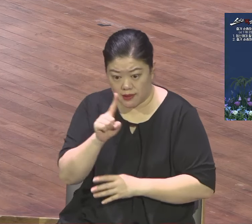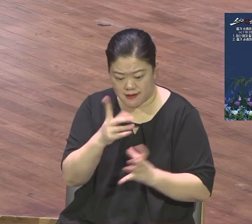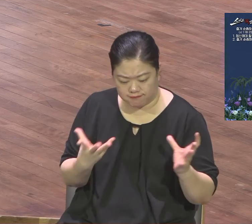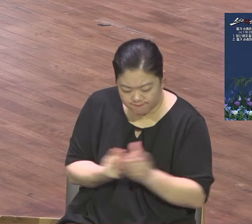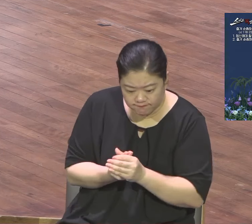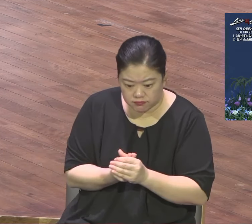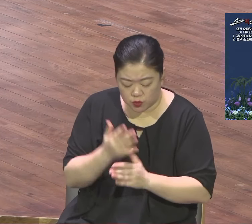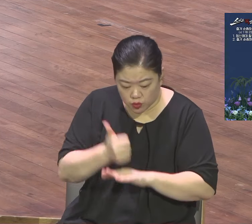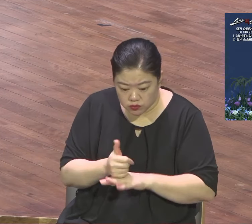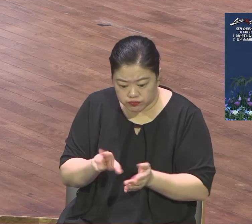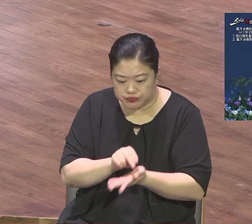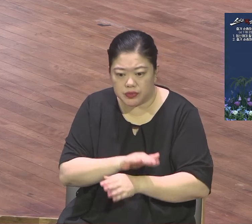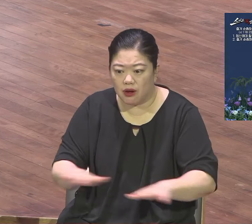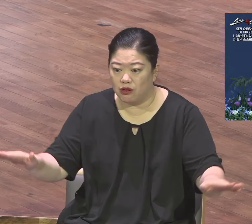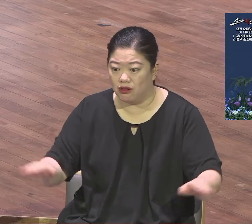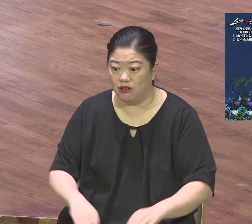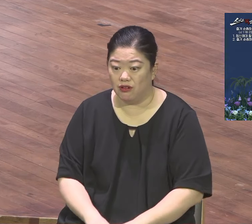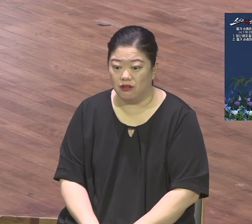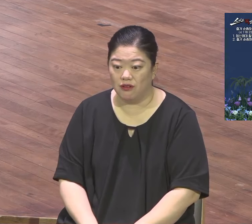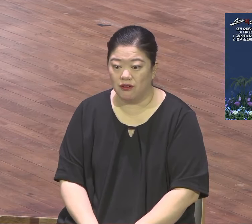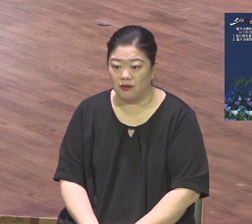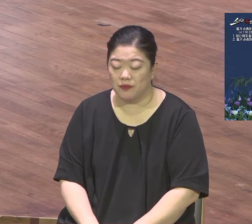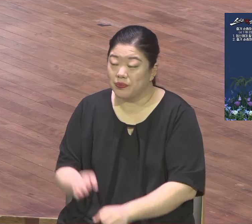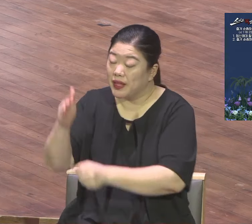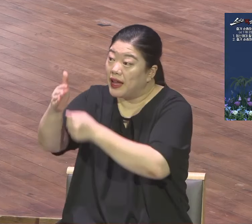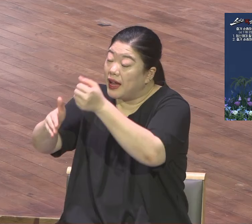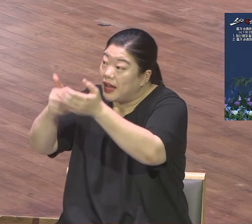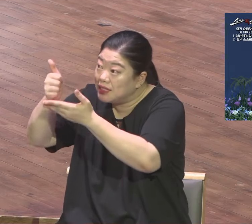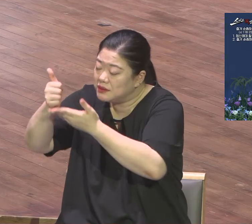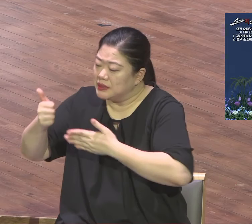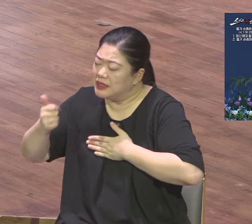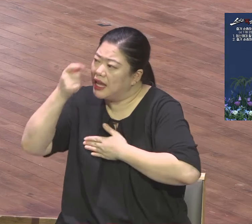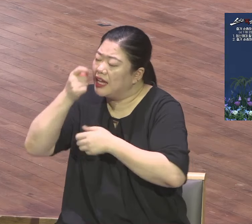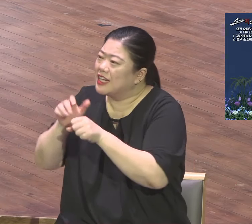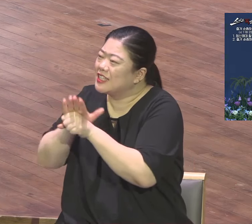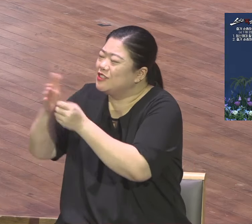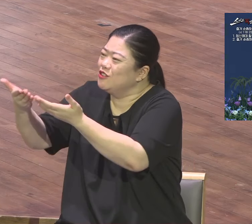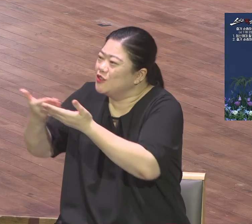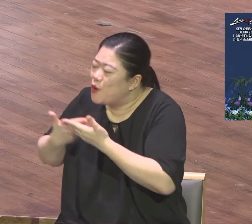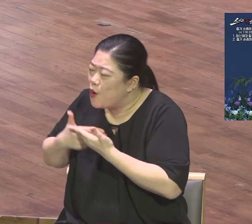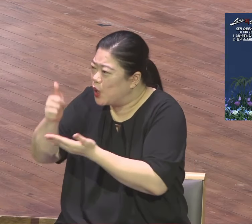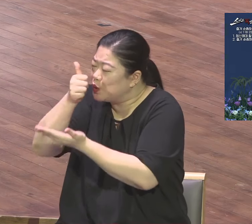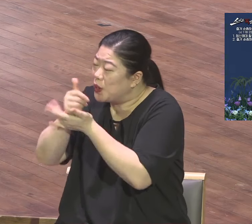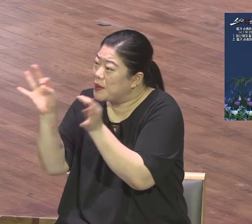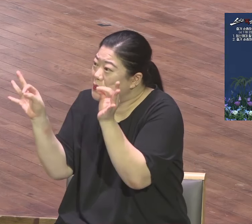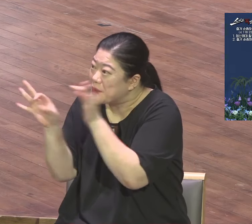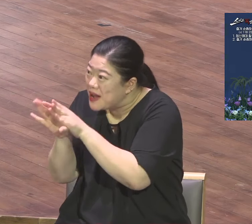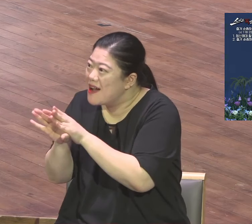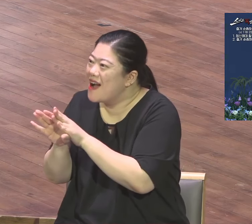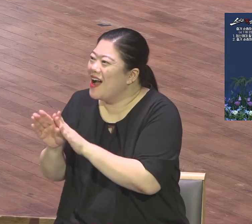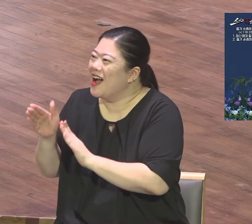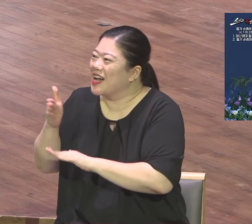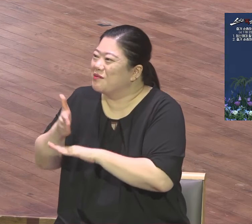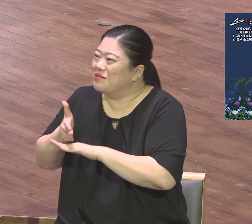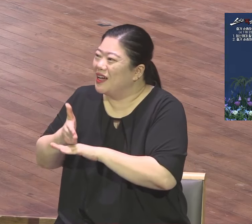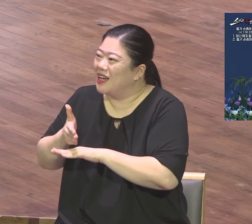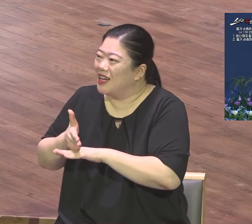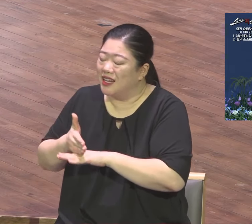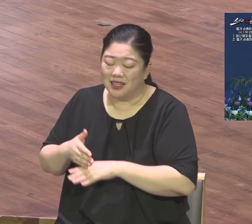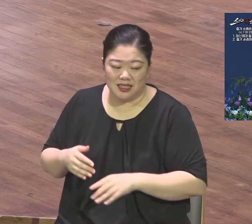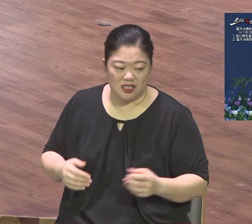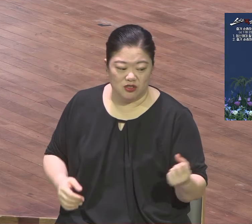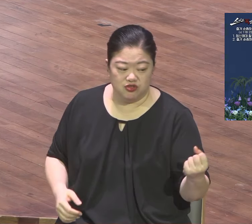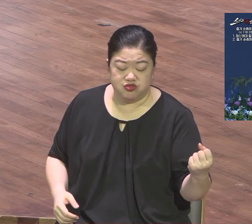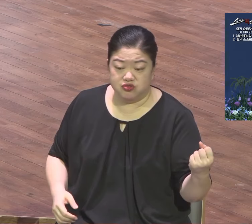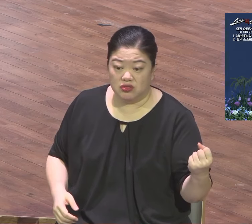긍휼을 하나님이 내게 주신 그 긍휼을 비워서 나도 긍휼을 베풀어 줘야지. 뭘 그렇게 악착같이 갈습니까?